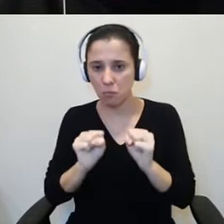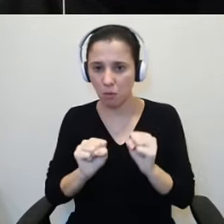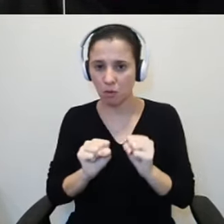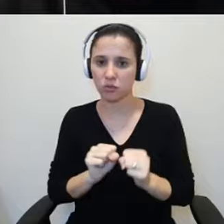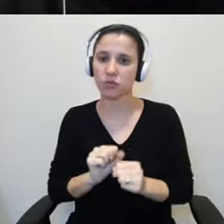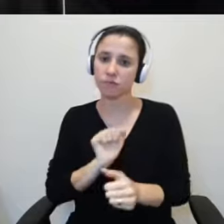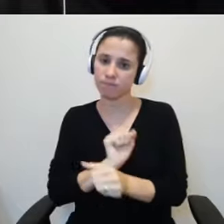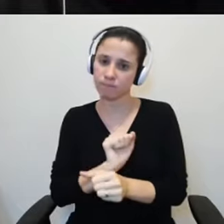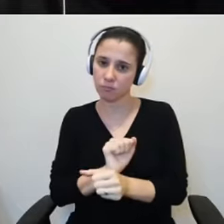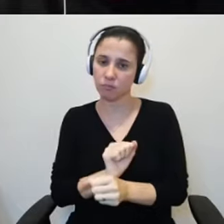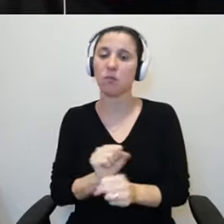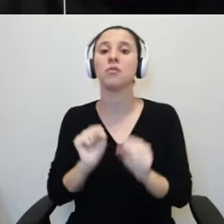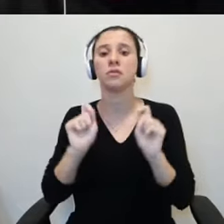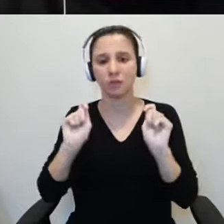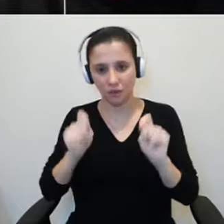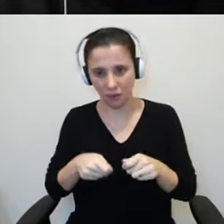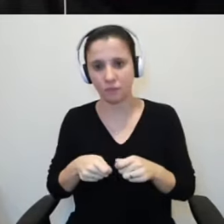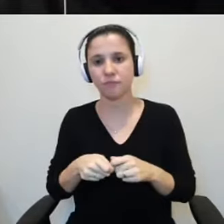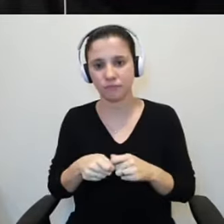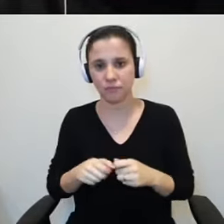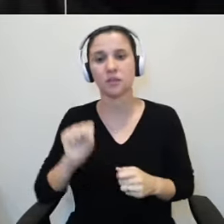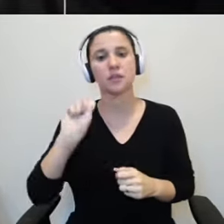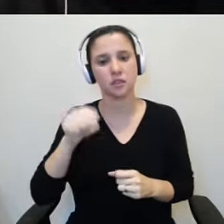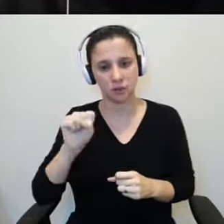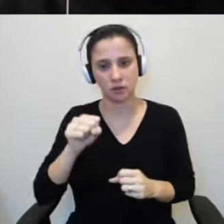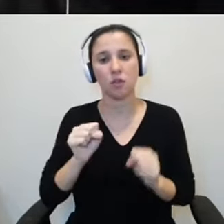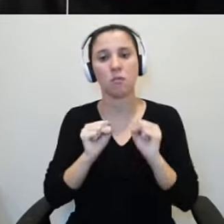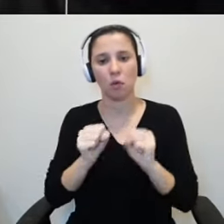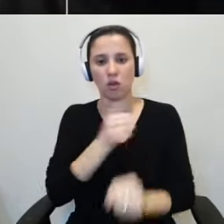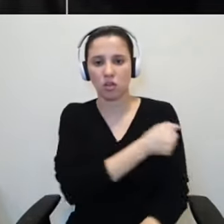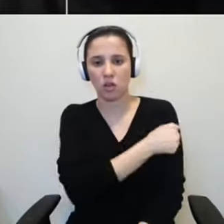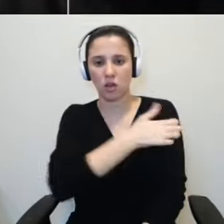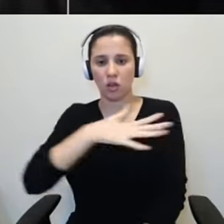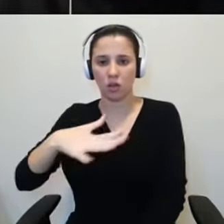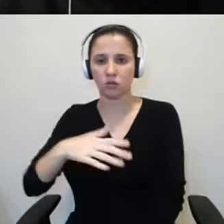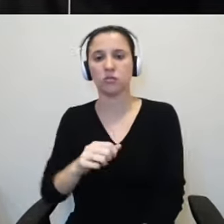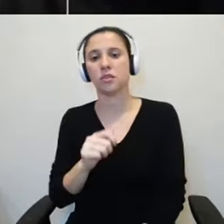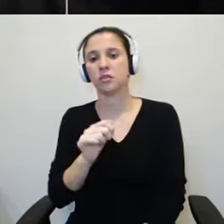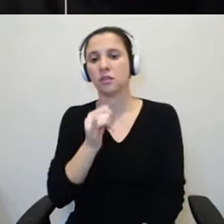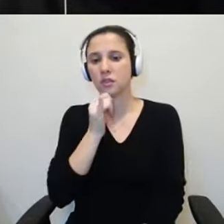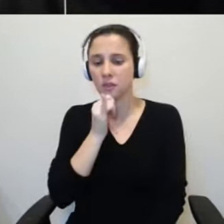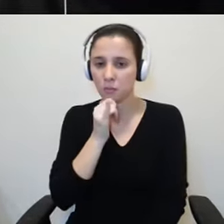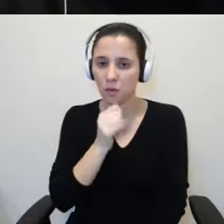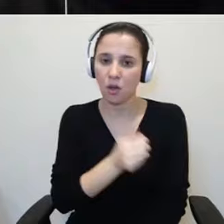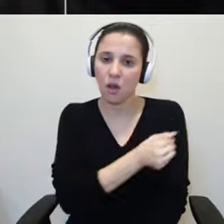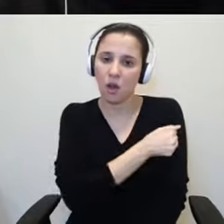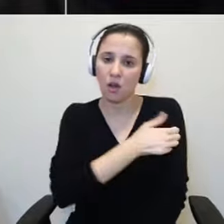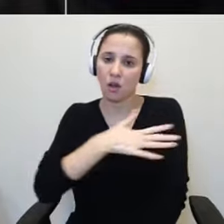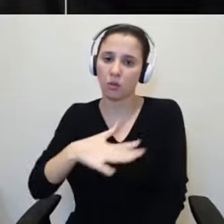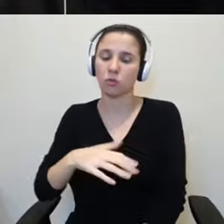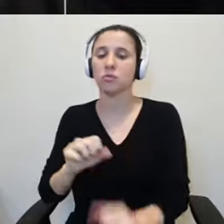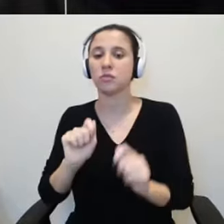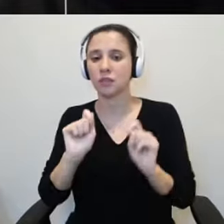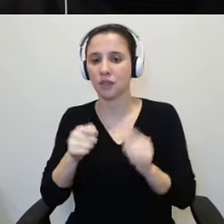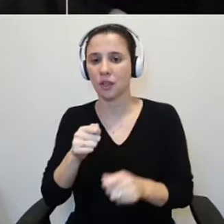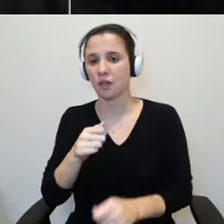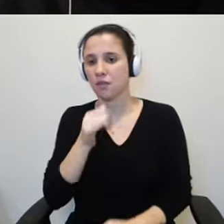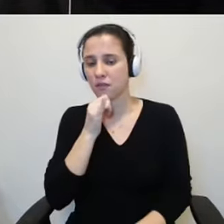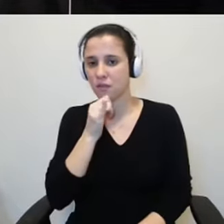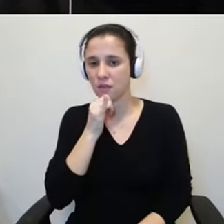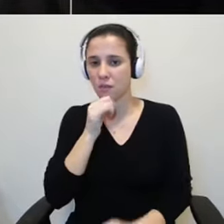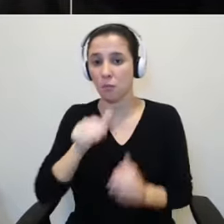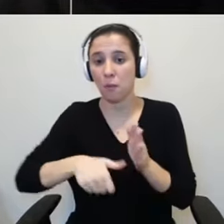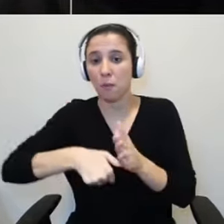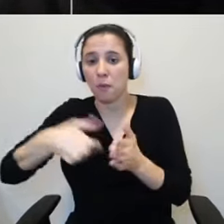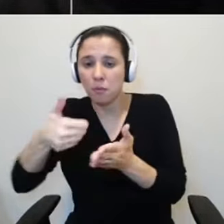sim, existe a possibilidade de trancamento. Então, mesmo aqueles alunos que estejam ali no primeiro período e tudo mais, é possível se